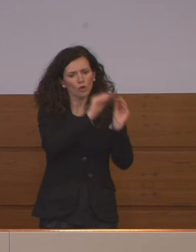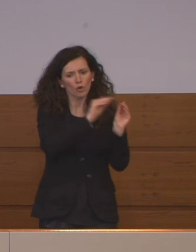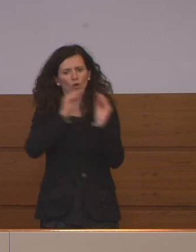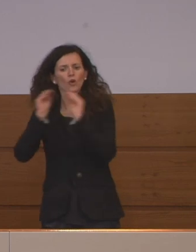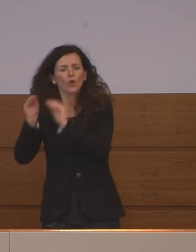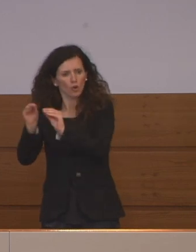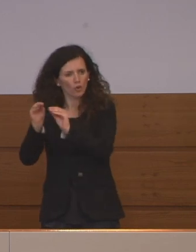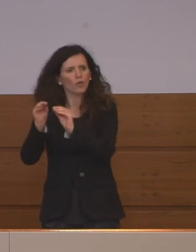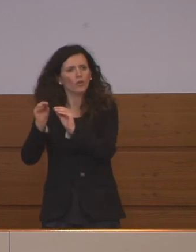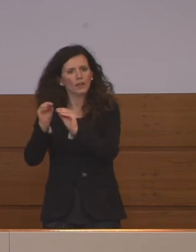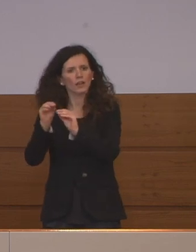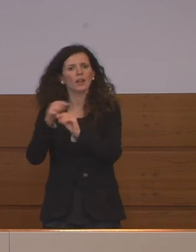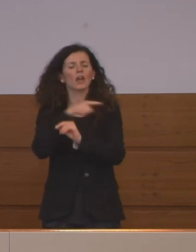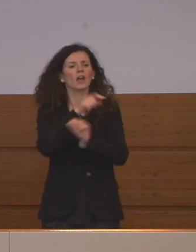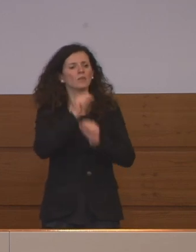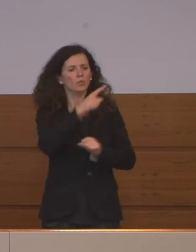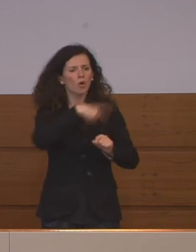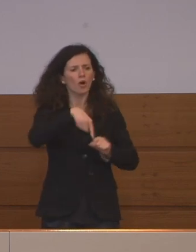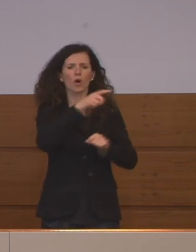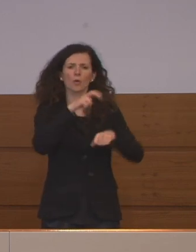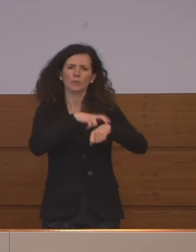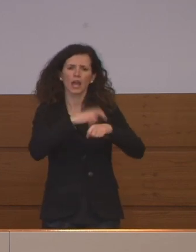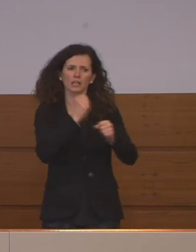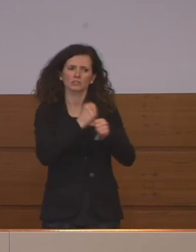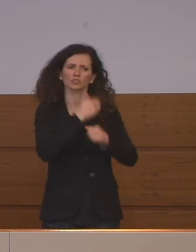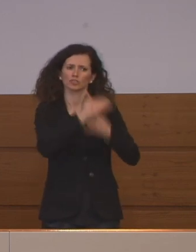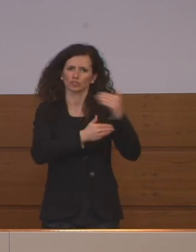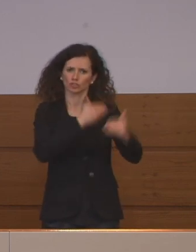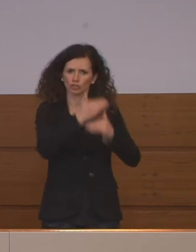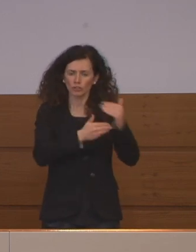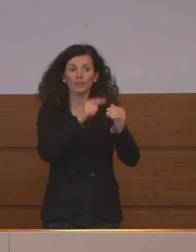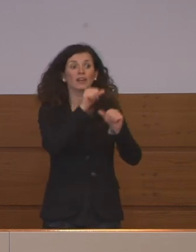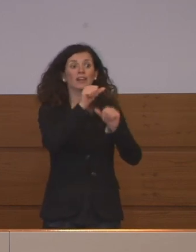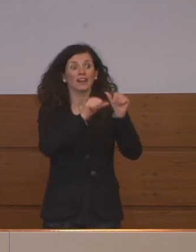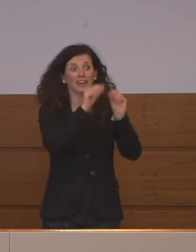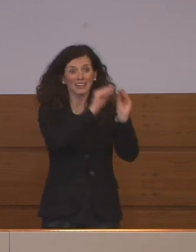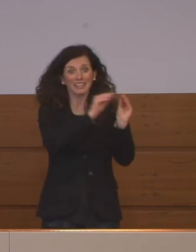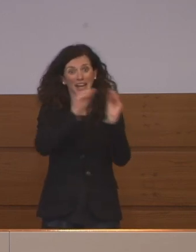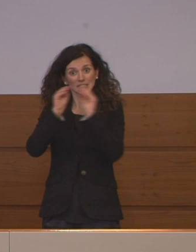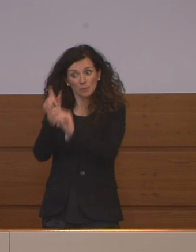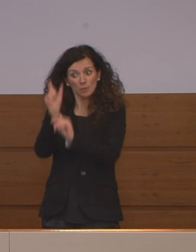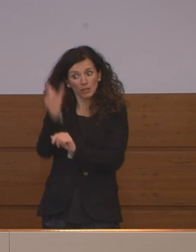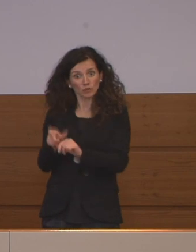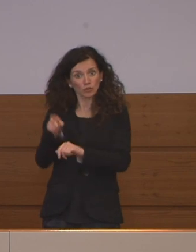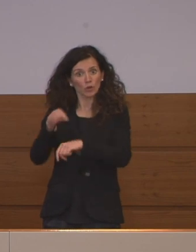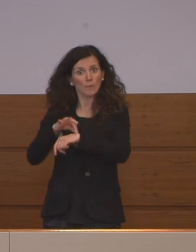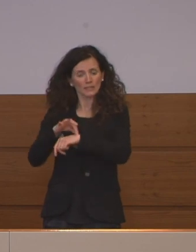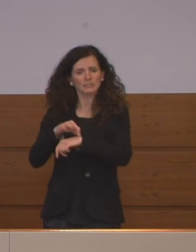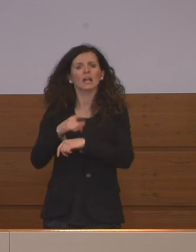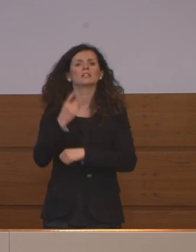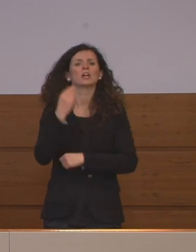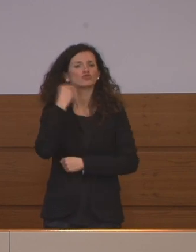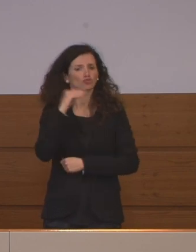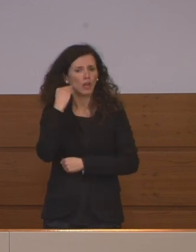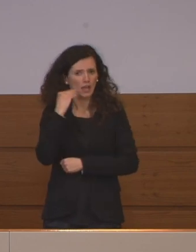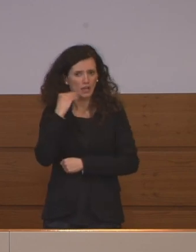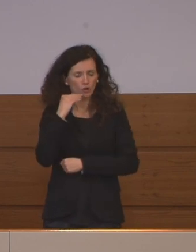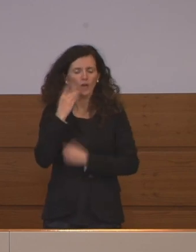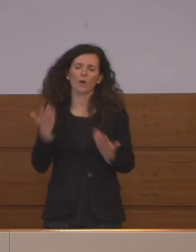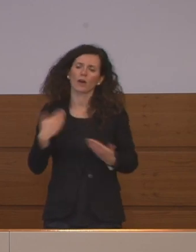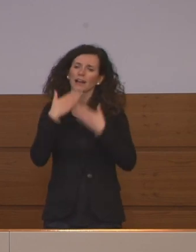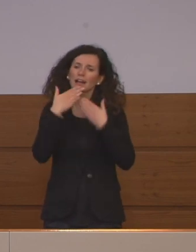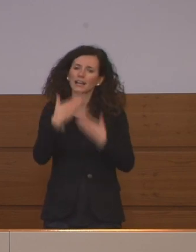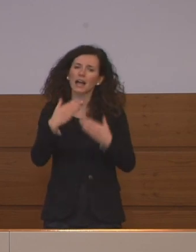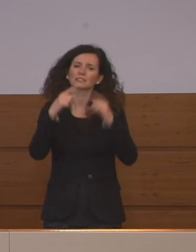recarsi attraverso un trasporto un invio contenimento e protetto un paziente a genova e quindi ringraziamo la regione